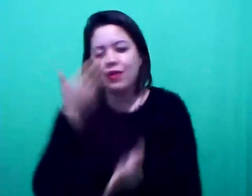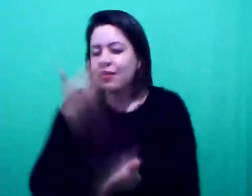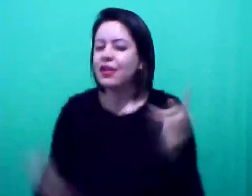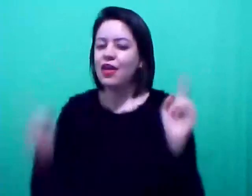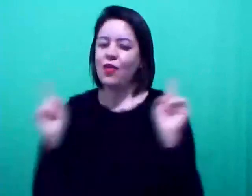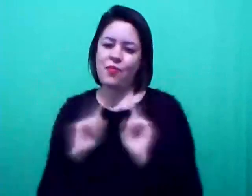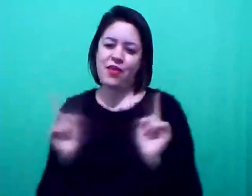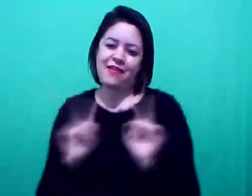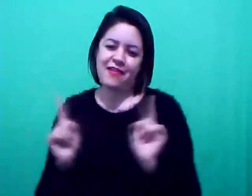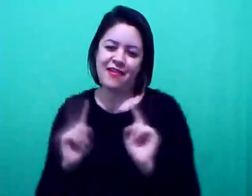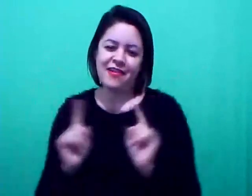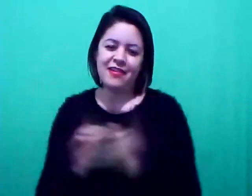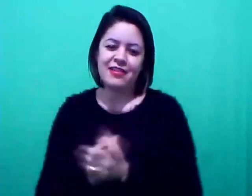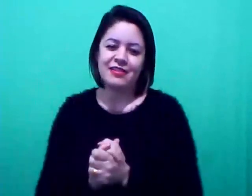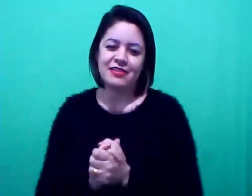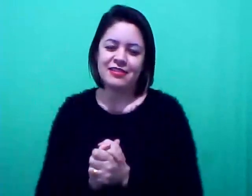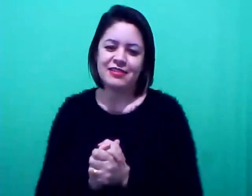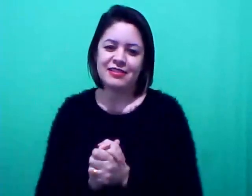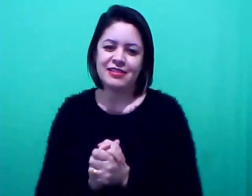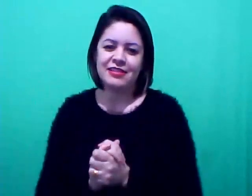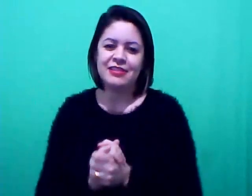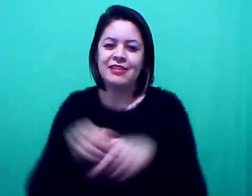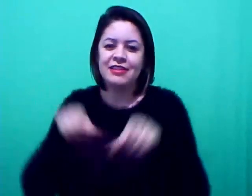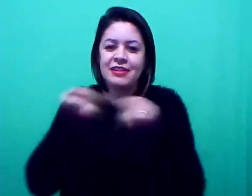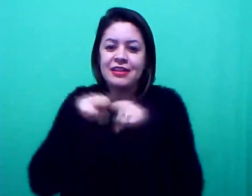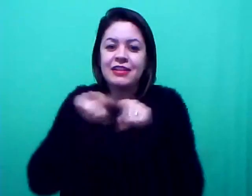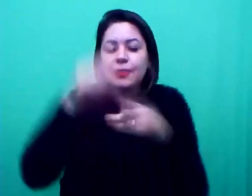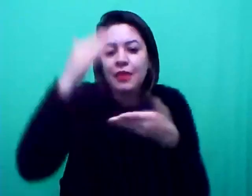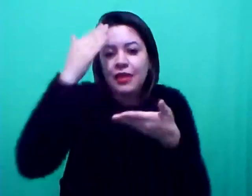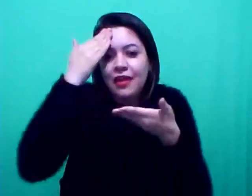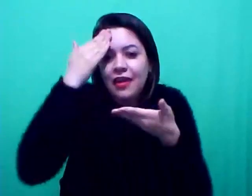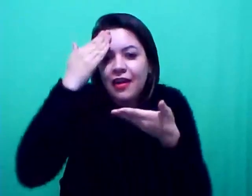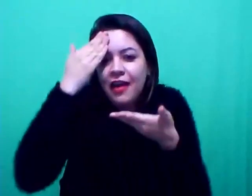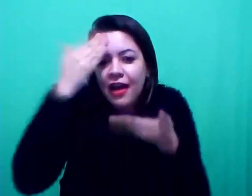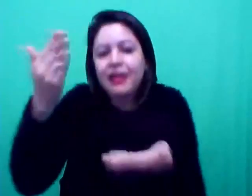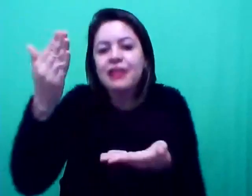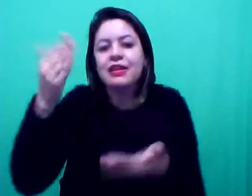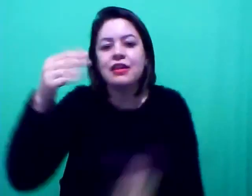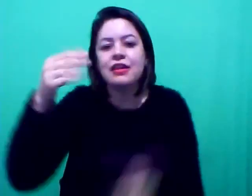Por favor, organize seus projetos, não deixem para a última hora, não perca essa oportunidade. Também gostaria de agradecer